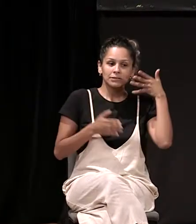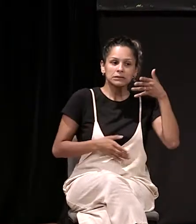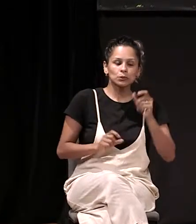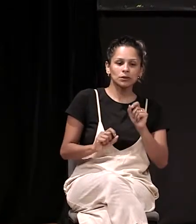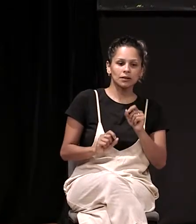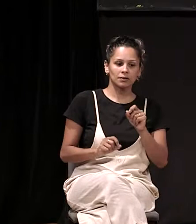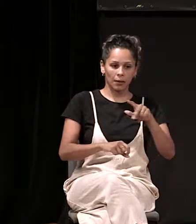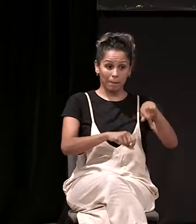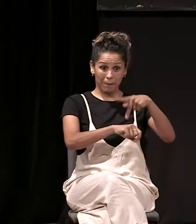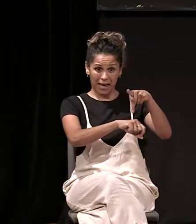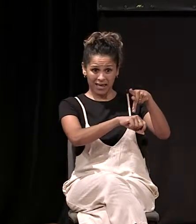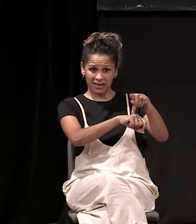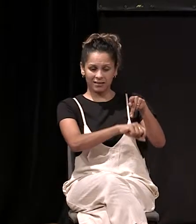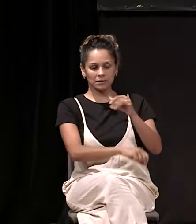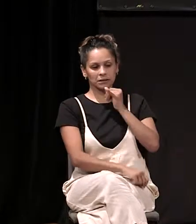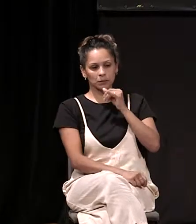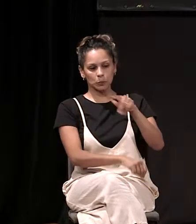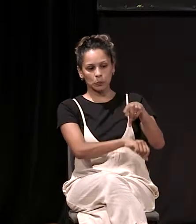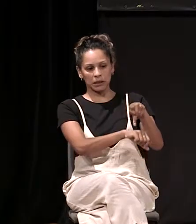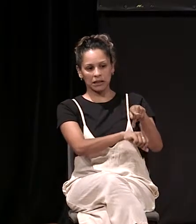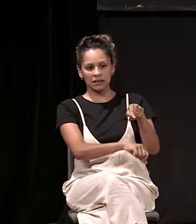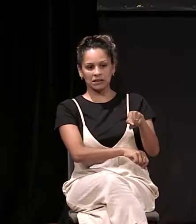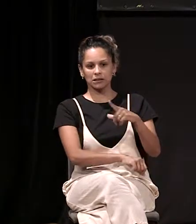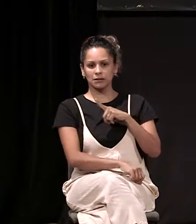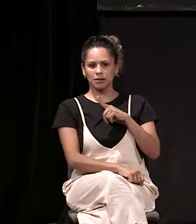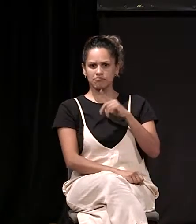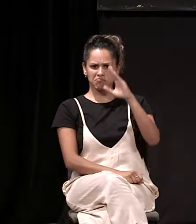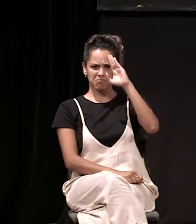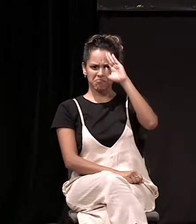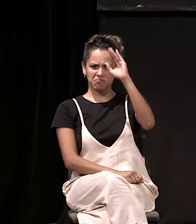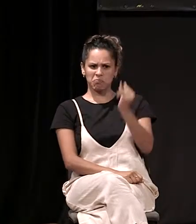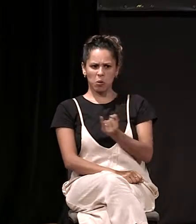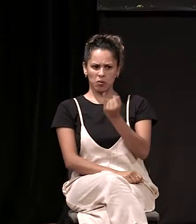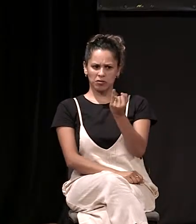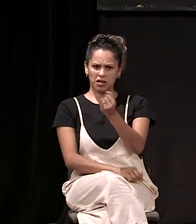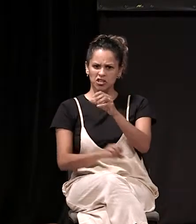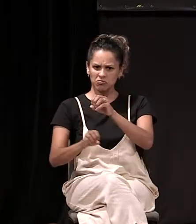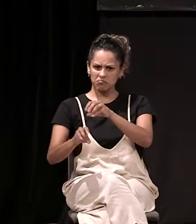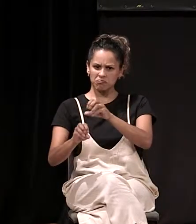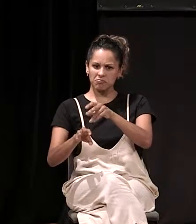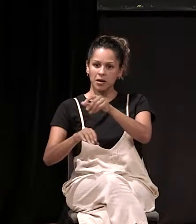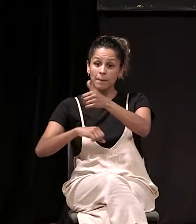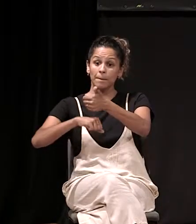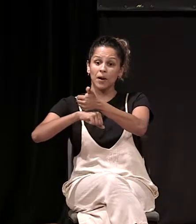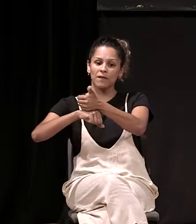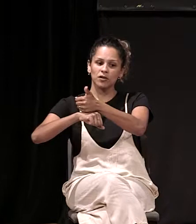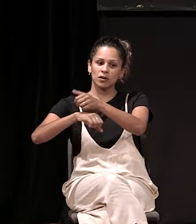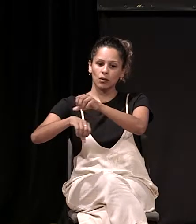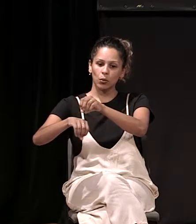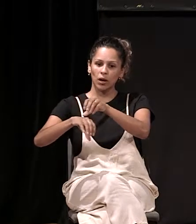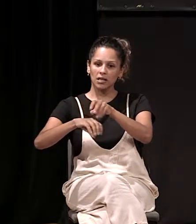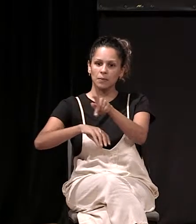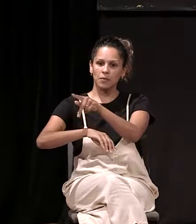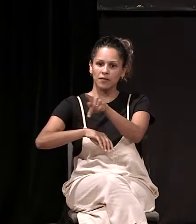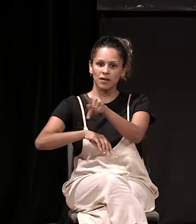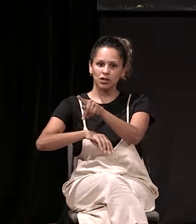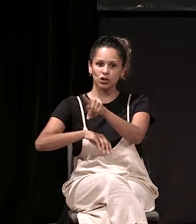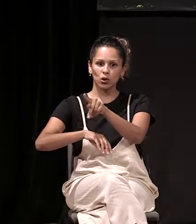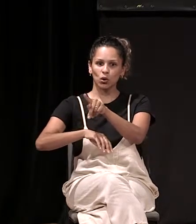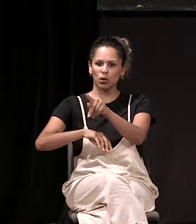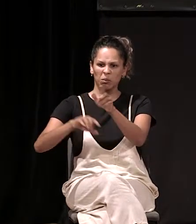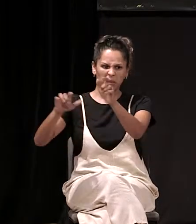não prioriza a educador e a educadora, realmente a gente está mal.